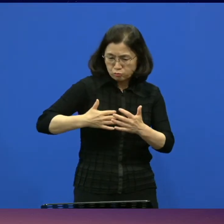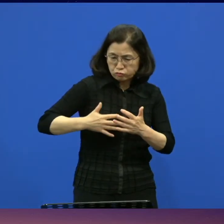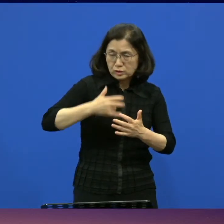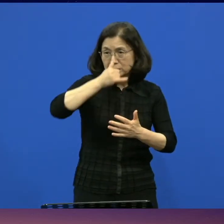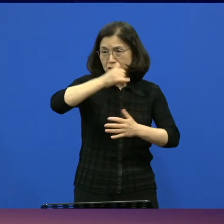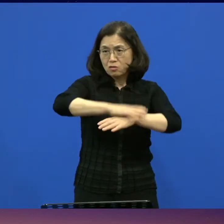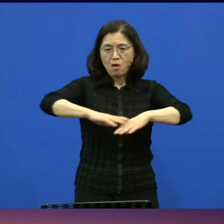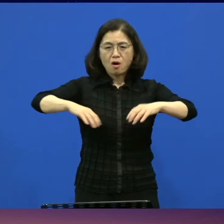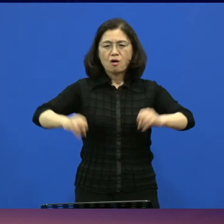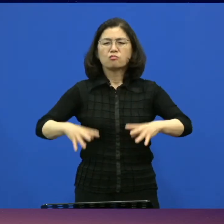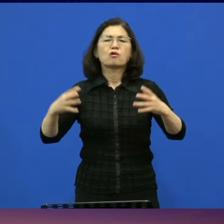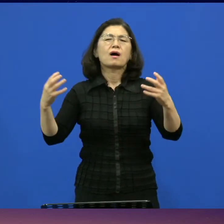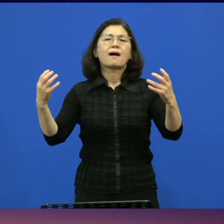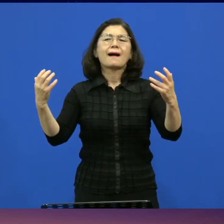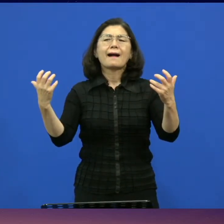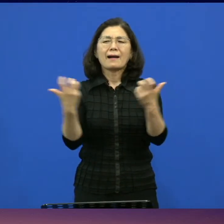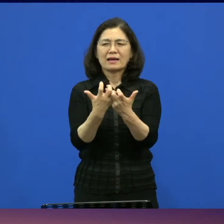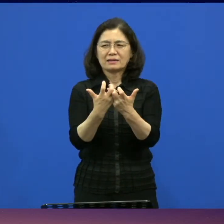있고